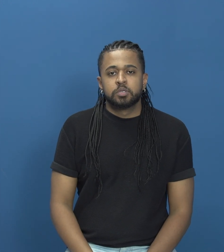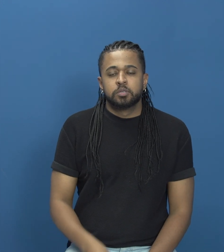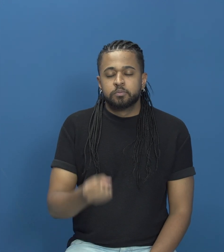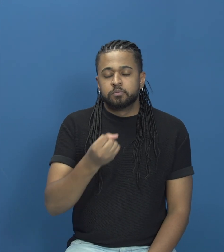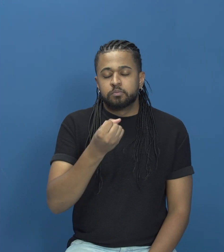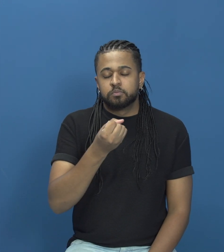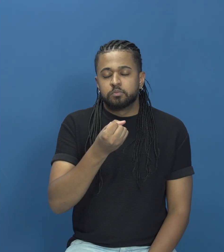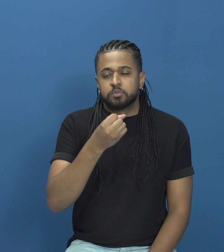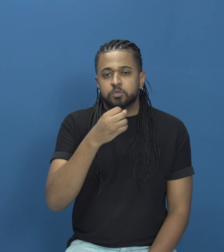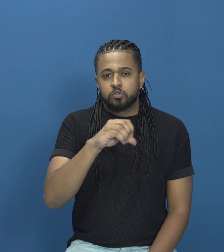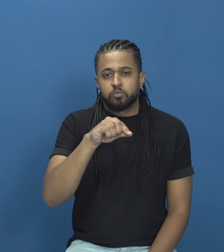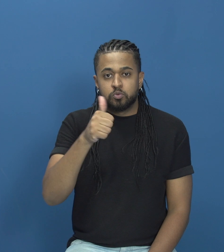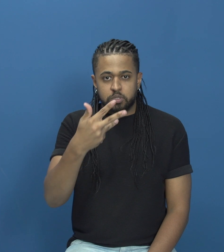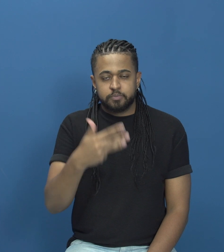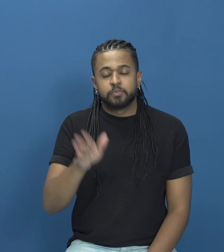9.13.